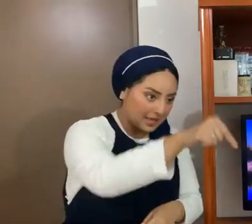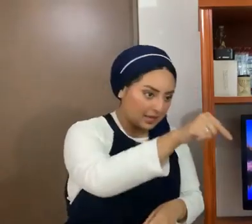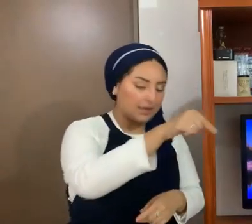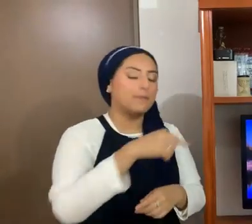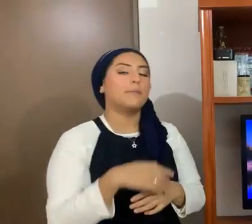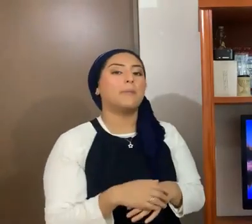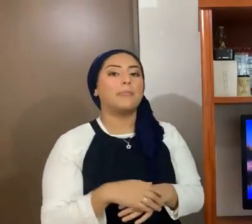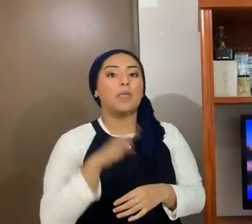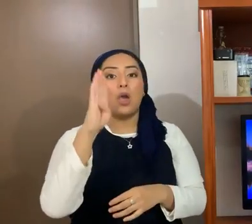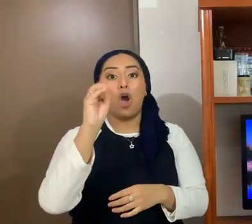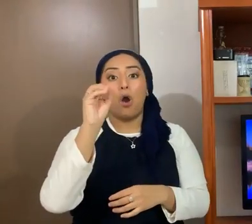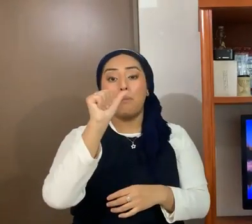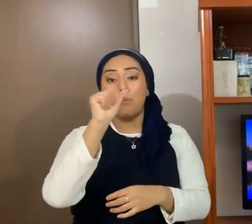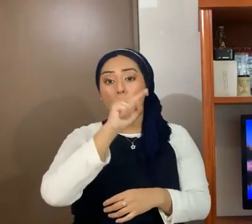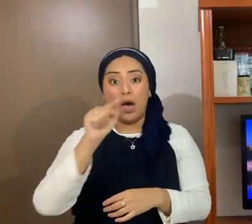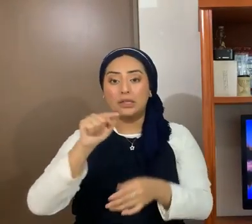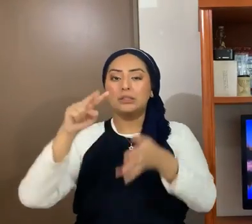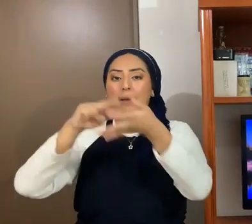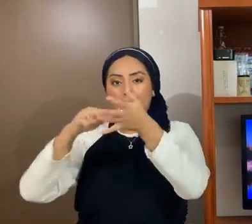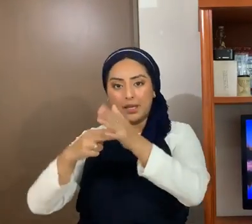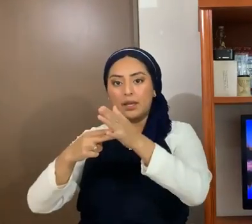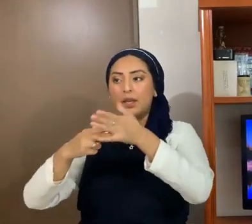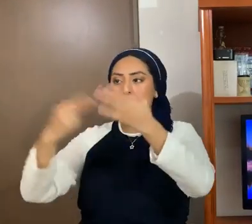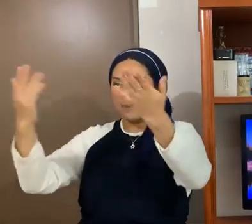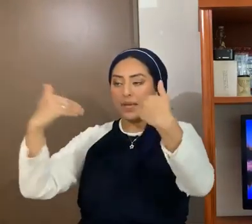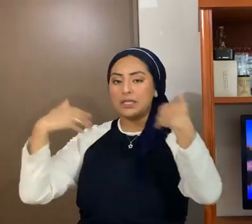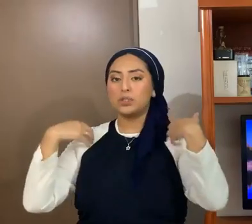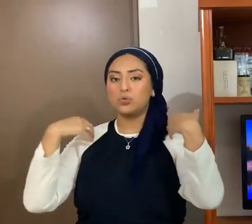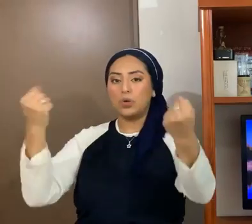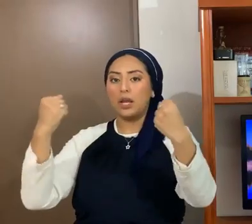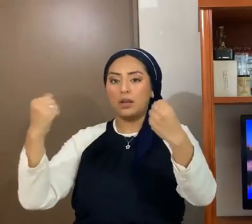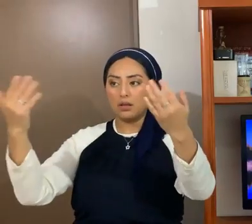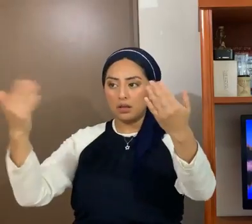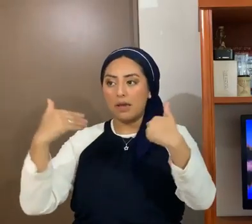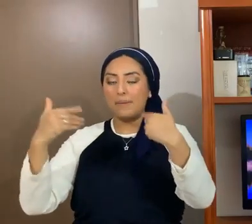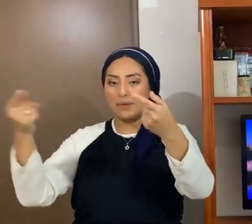ese momento. Y Boaz, venga la fuerza.